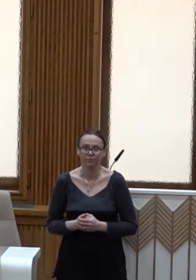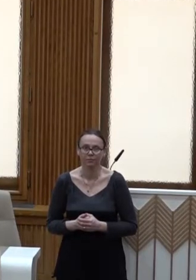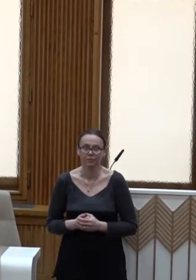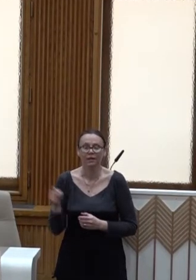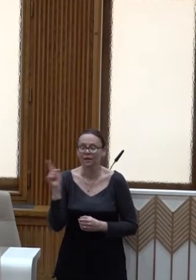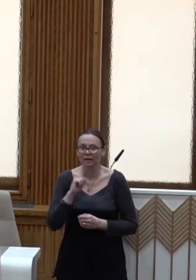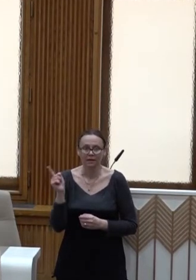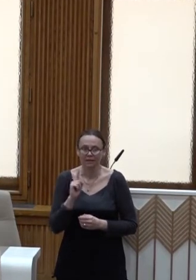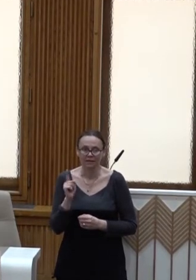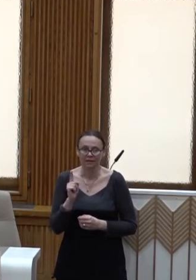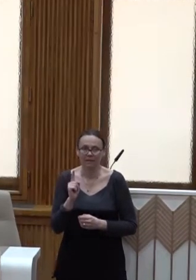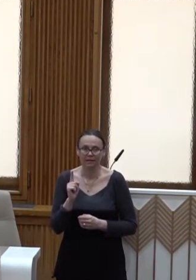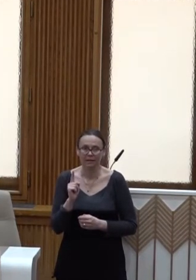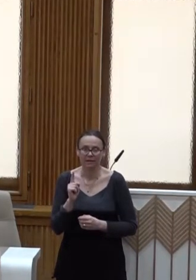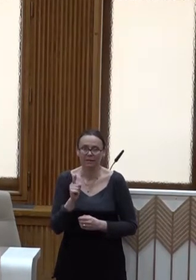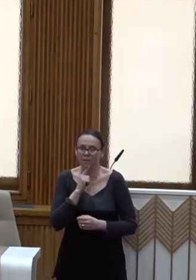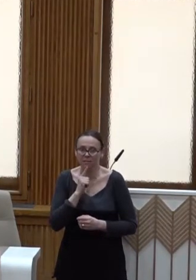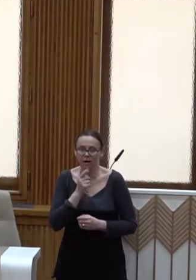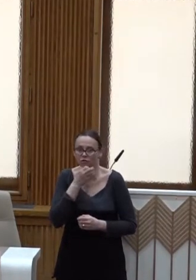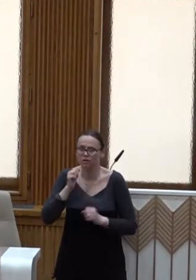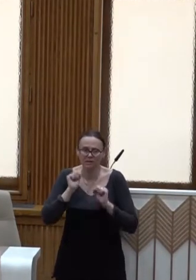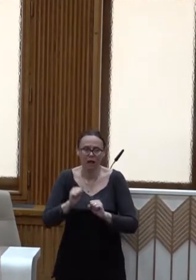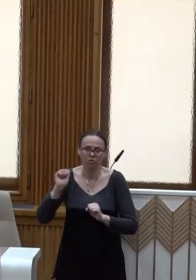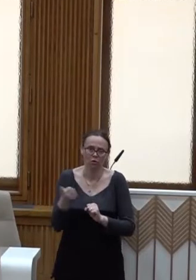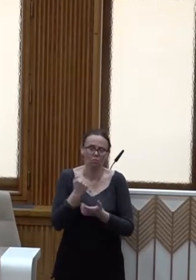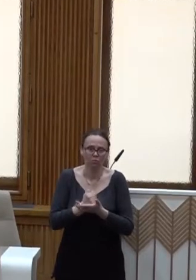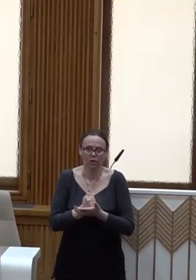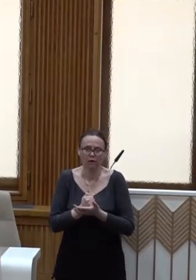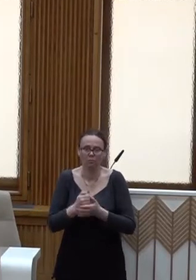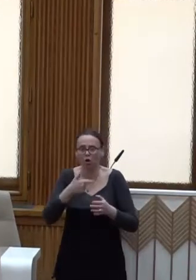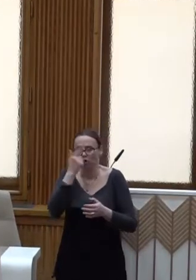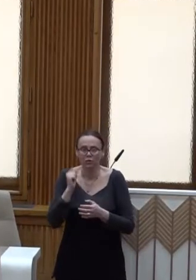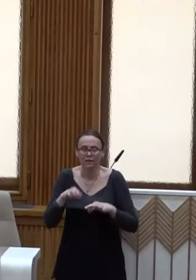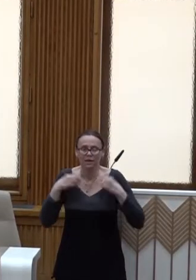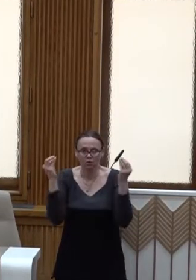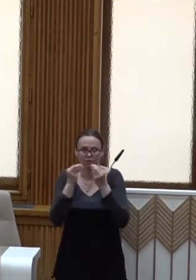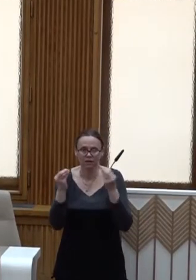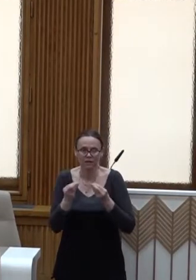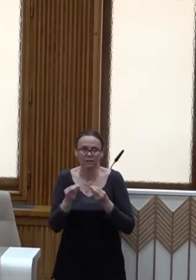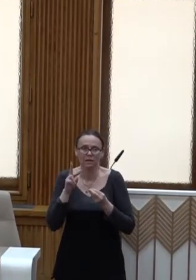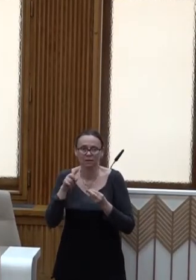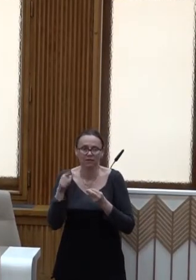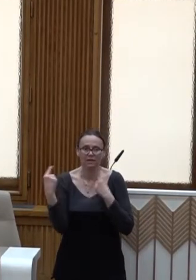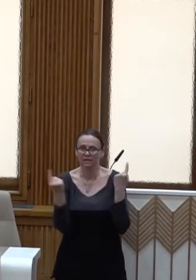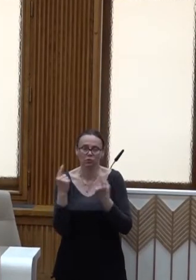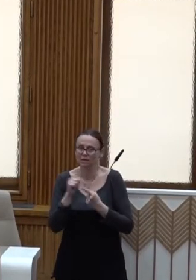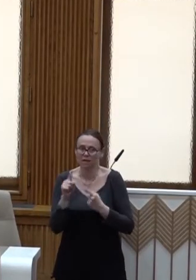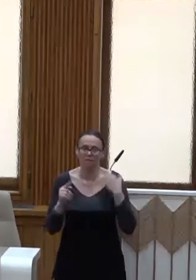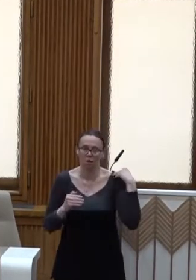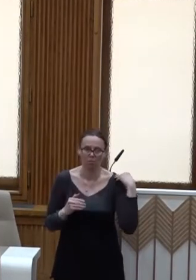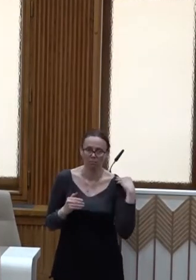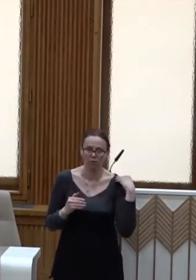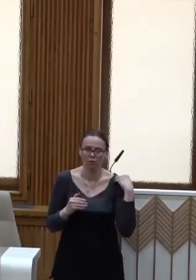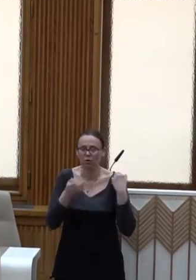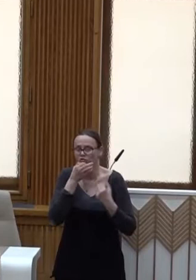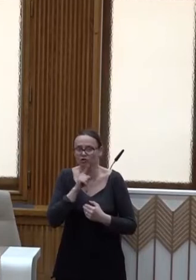ni odveč stalno poudarjati, da ljudje zdravstvenega sistema v teh razmerah ne obremenjujejo, kolikor ne